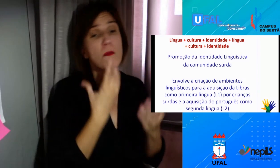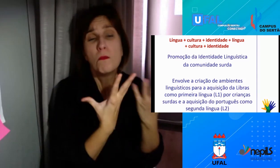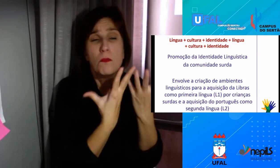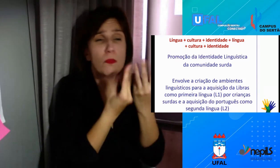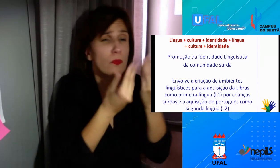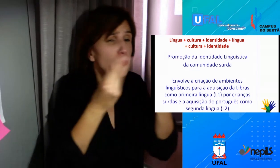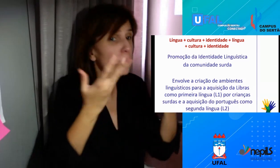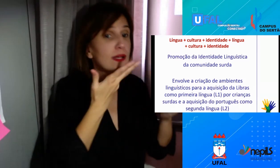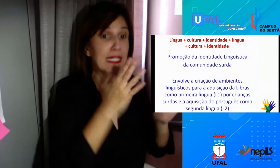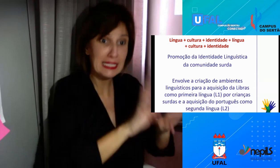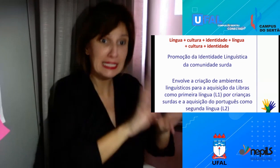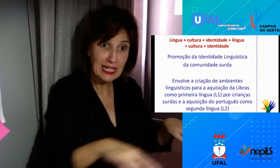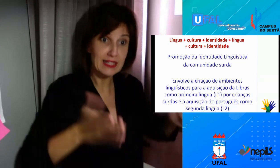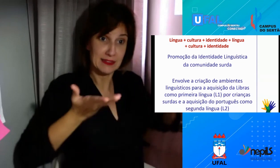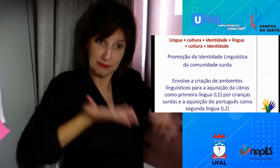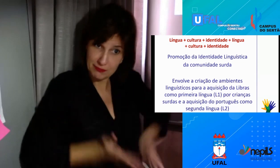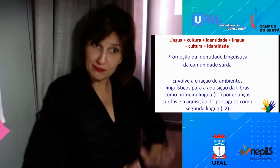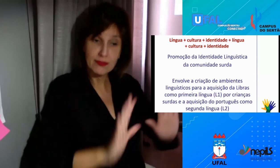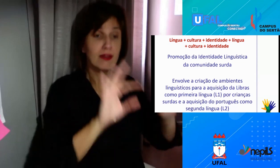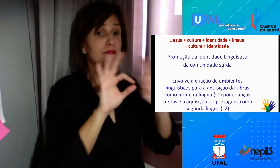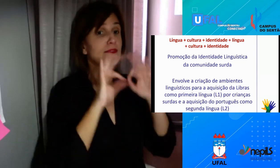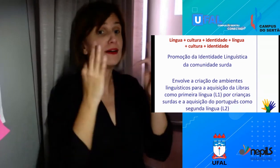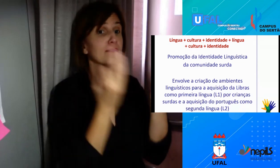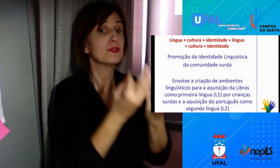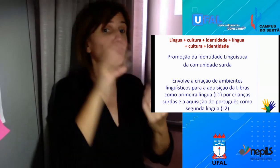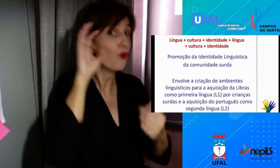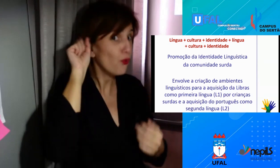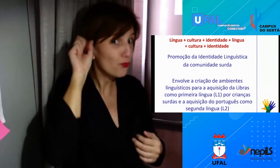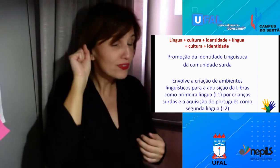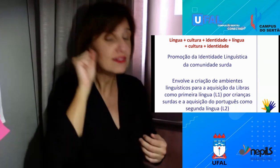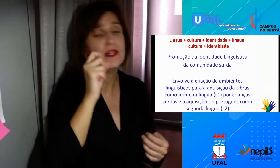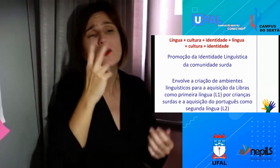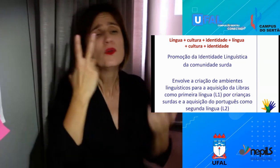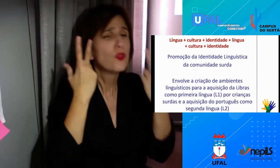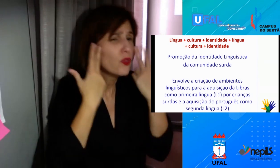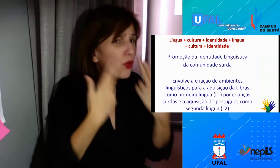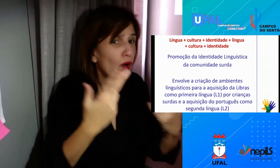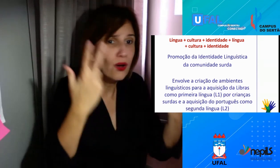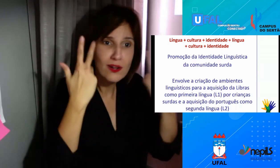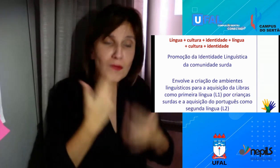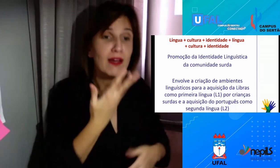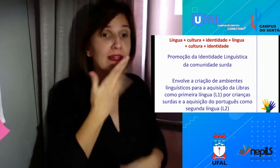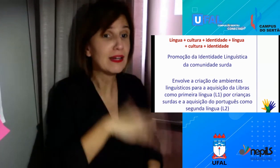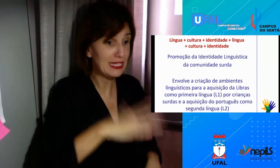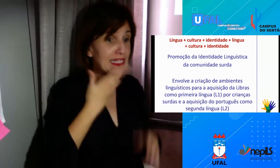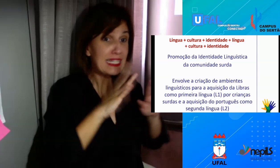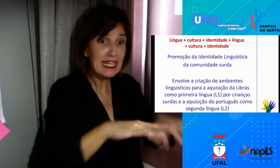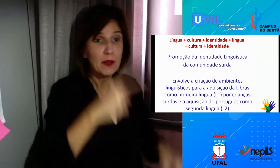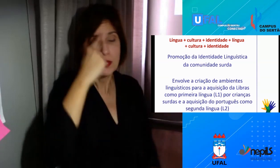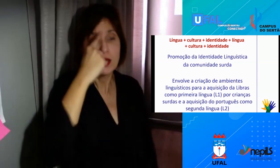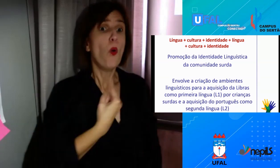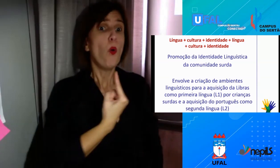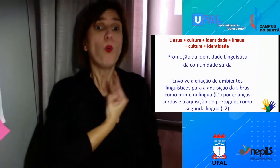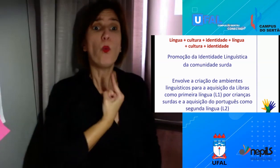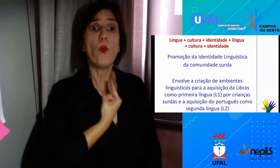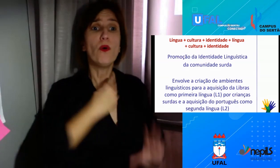Para que o sujeito possa construir-se e se autoconhecer, se reconhecer como surdo, porque boa parte